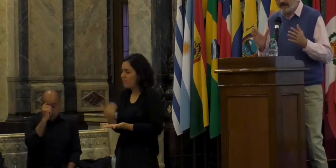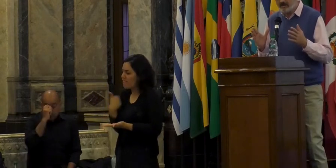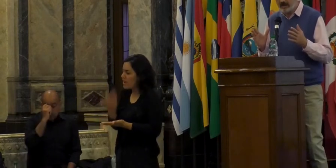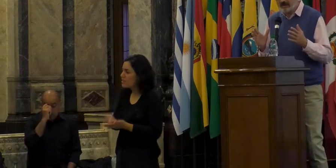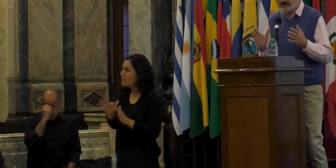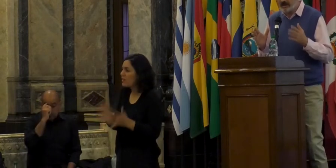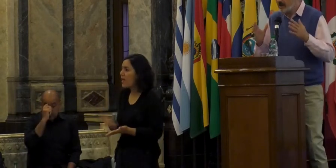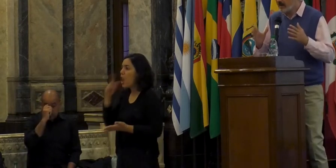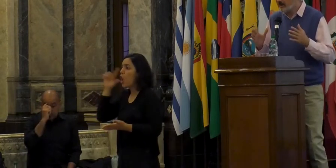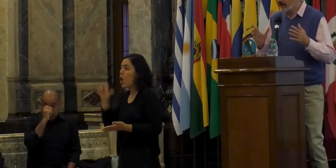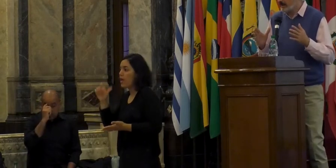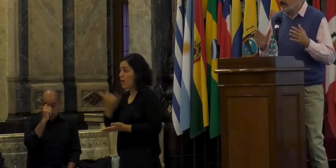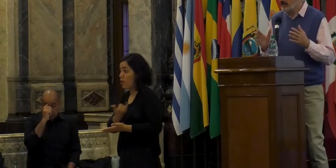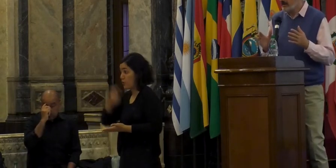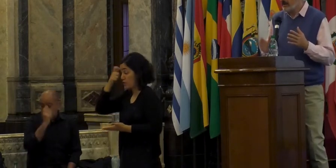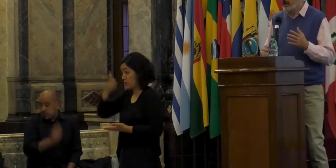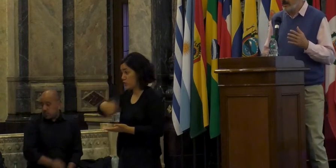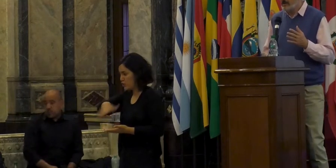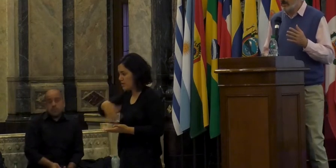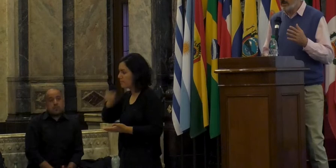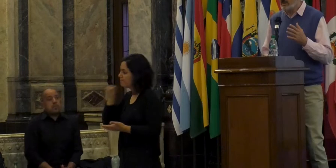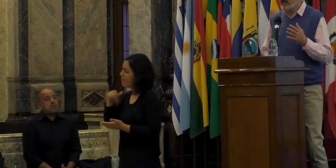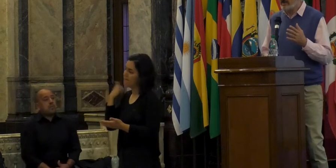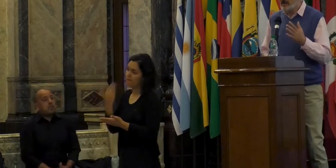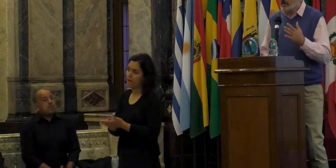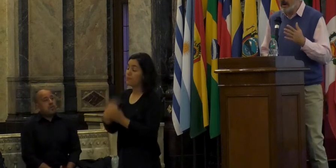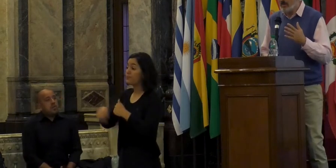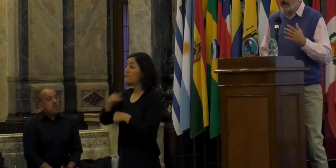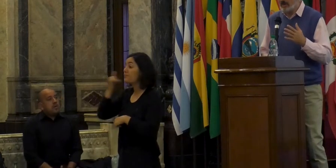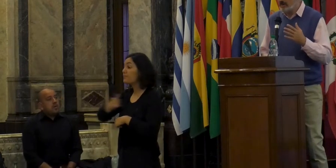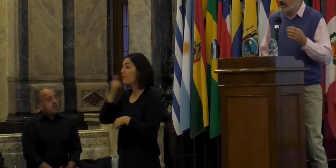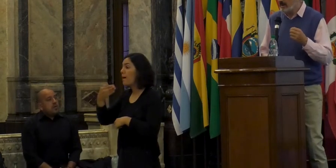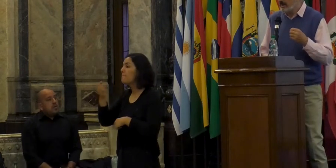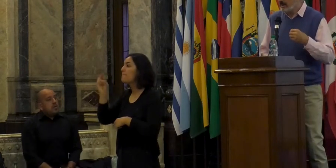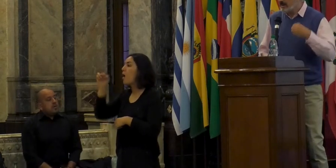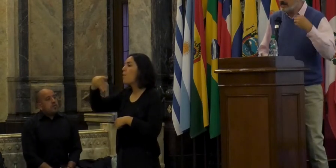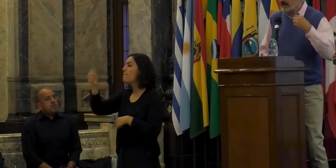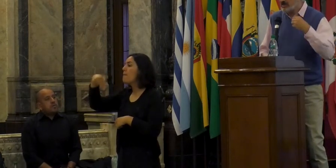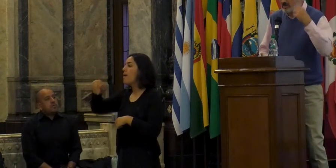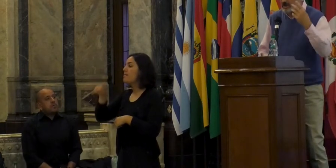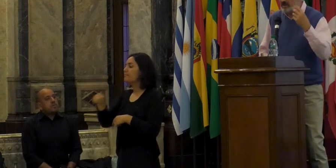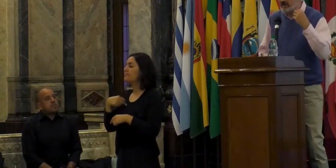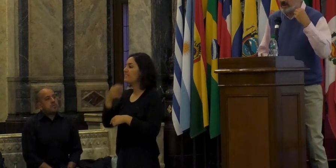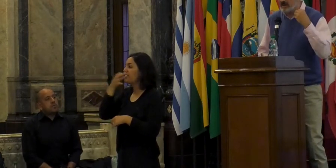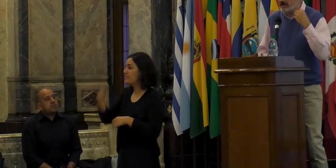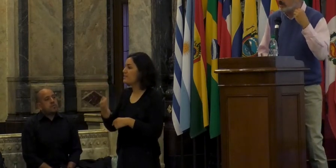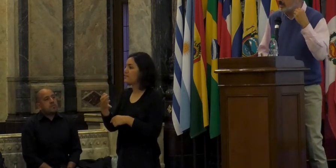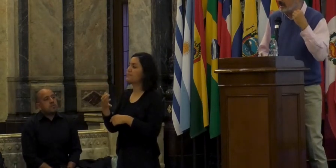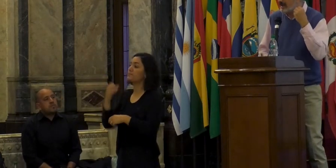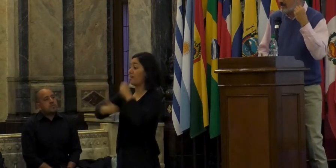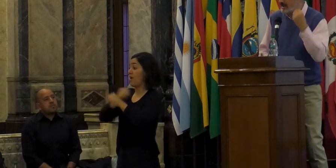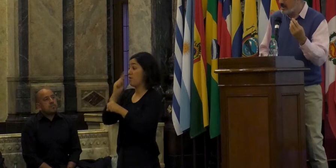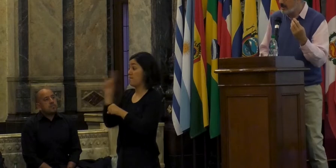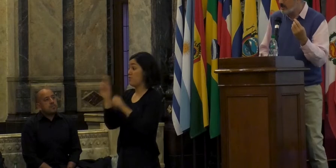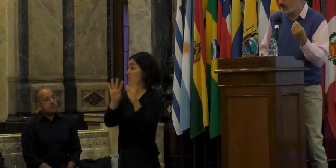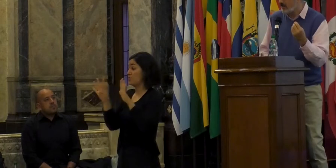de las disciplinas en ciencias sociales. Esto lo cuenta muy bien Sigmund Bauman cuando dice, necesitamos en los años 80, necesitamos volver a